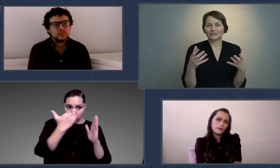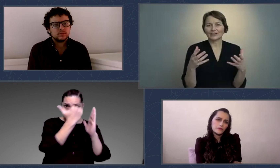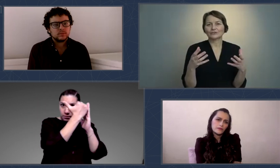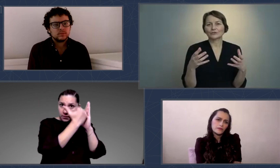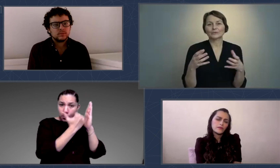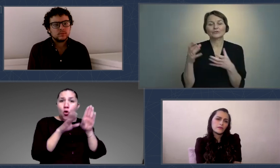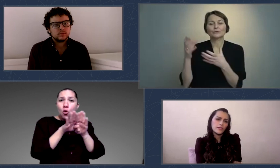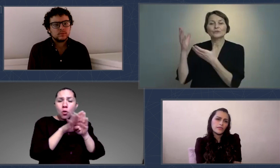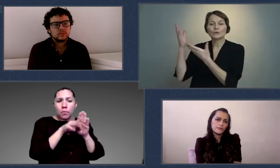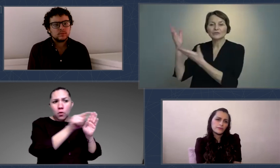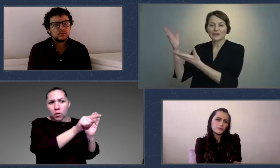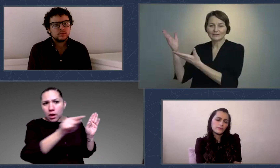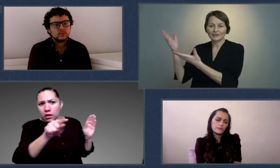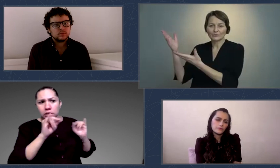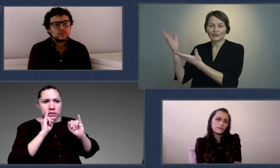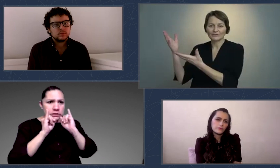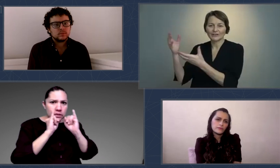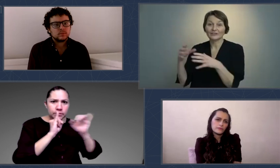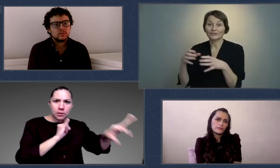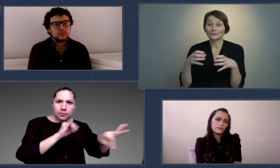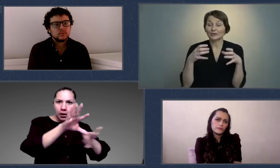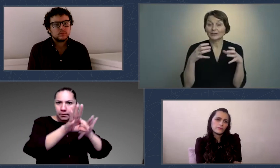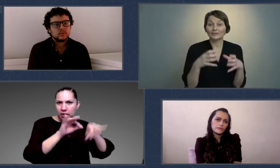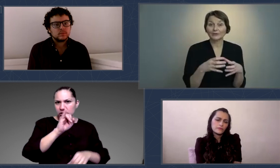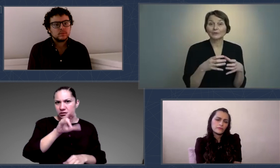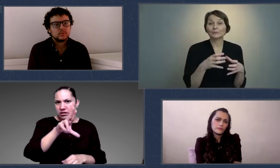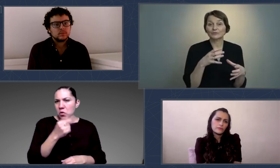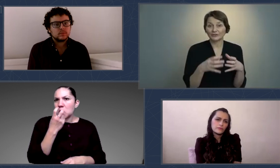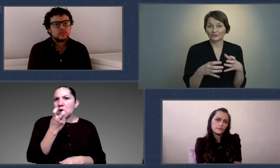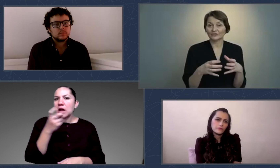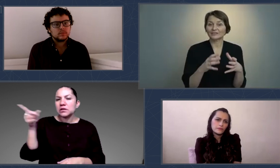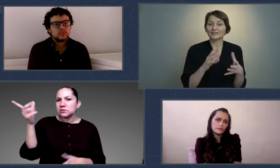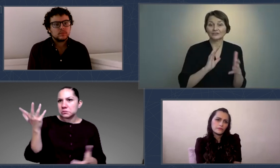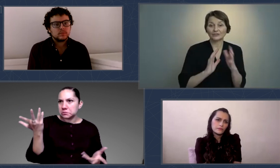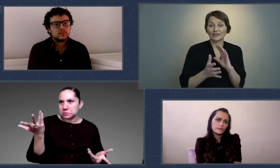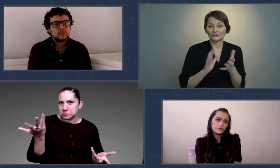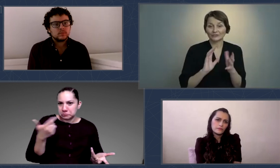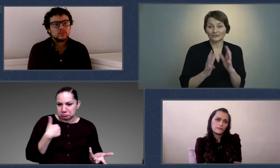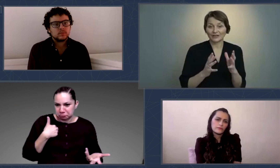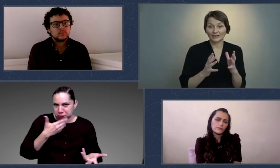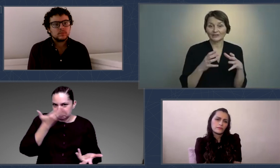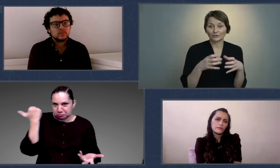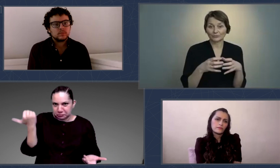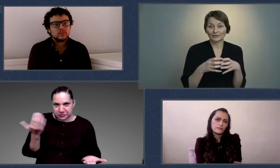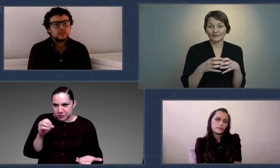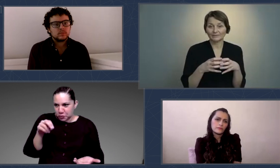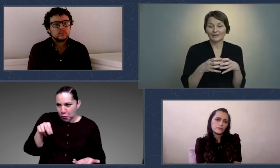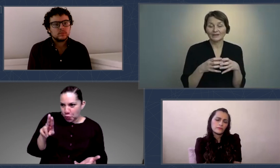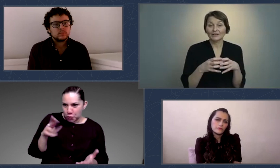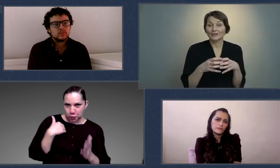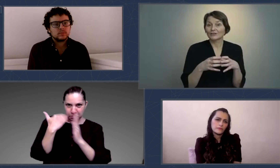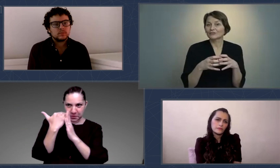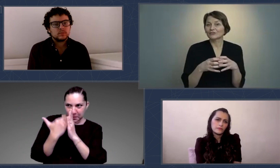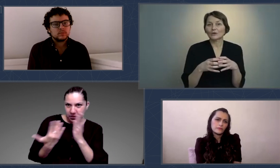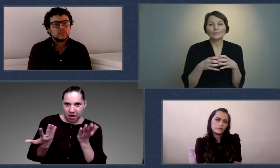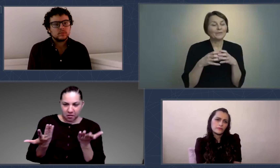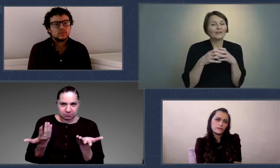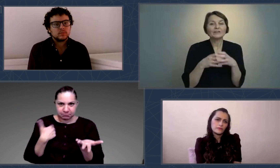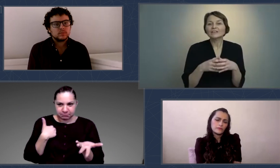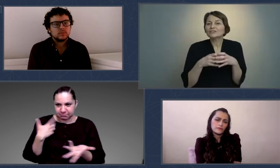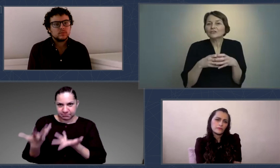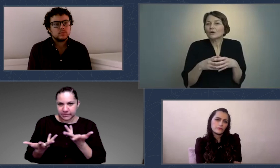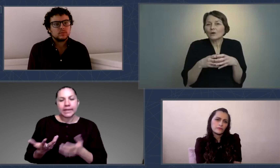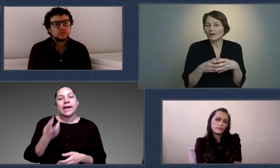calificación para los intérpretes que pudieran trabajar a este nivel. Entonces se estableció este sistema, pero hay